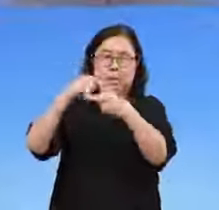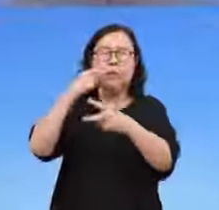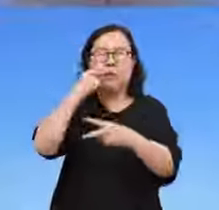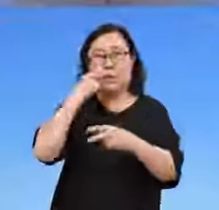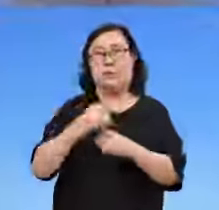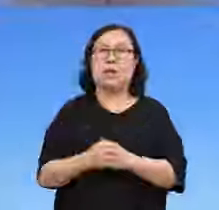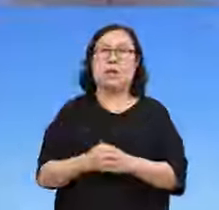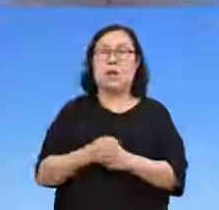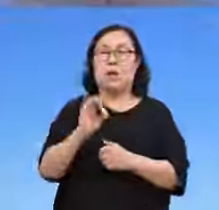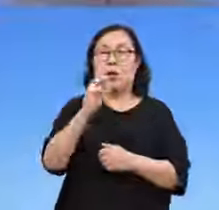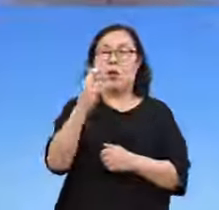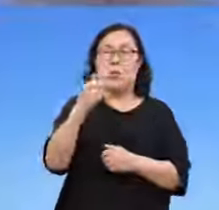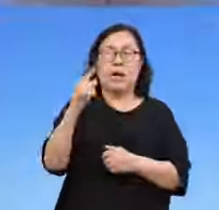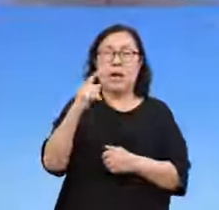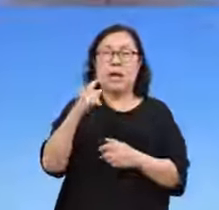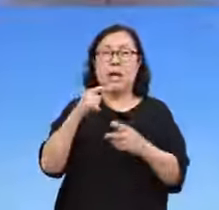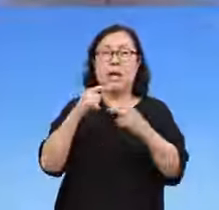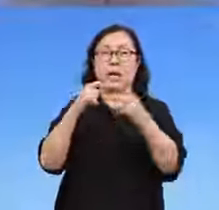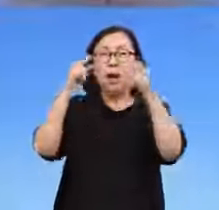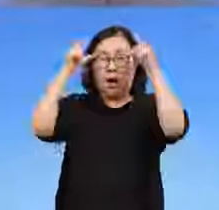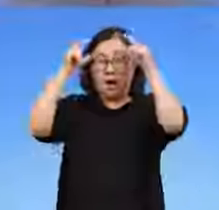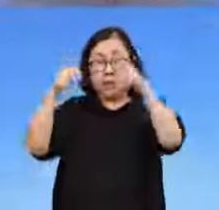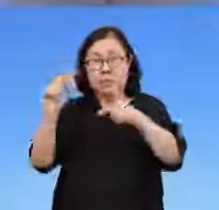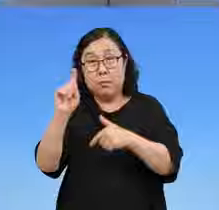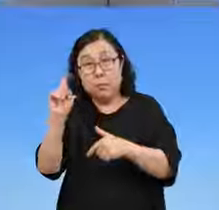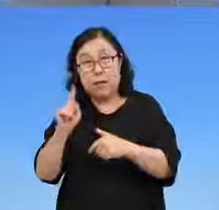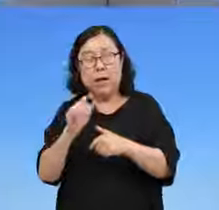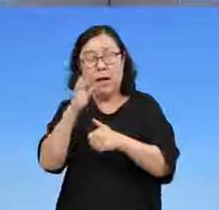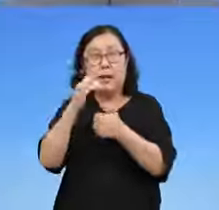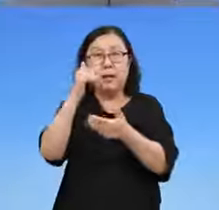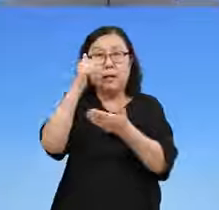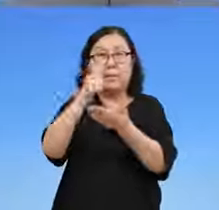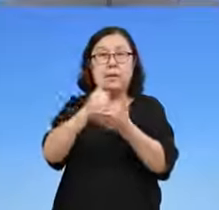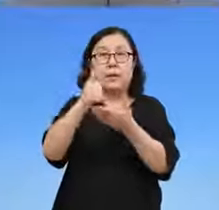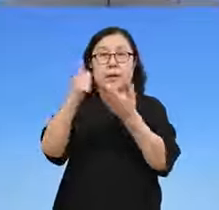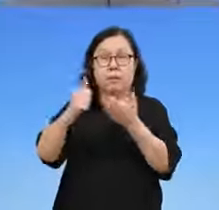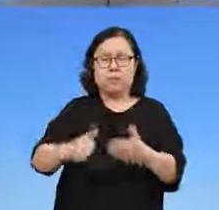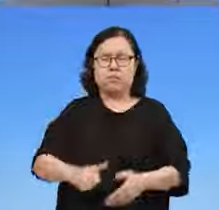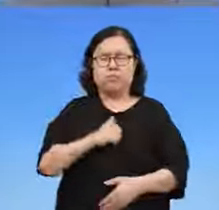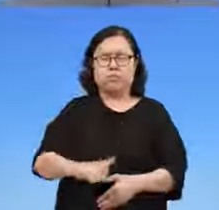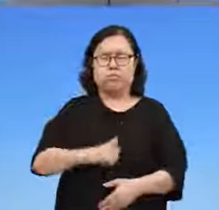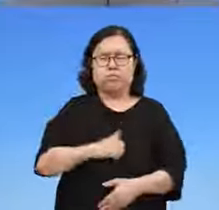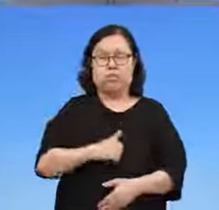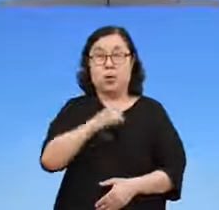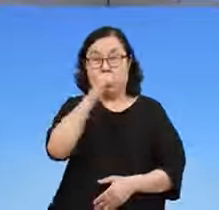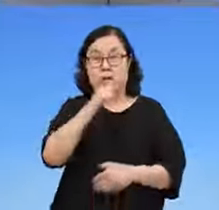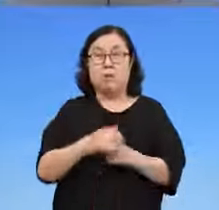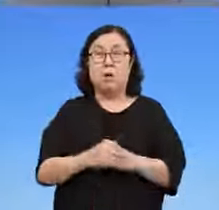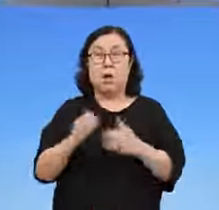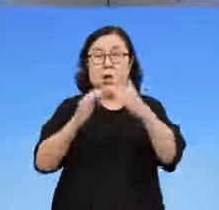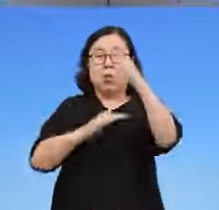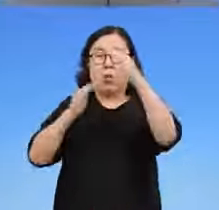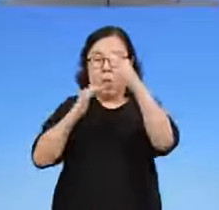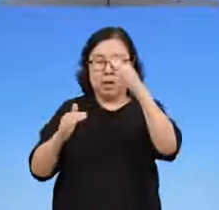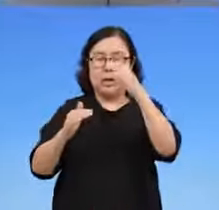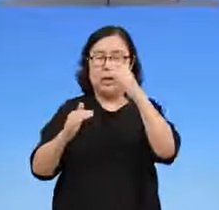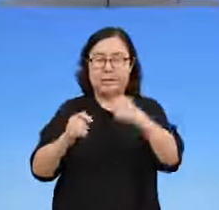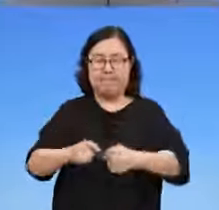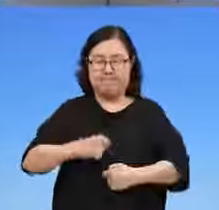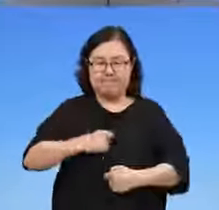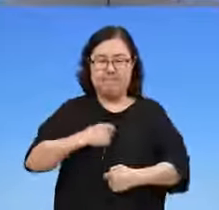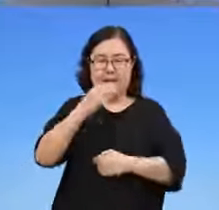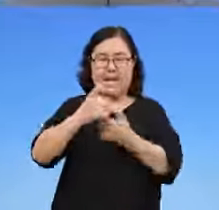요나가 가진 어리석음이 뭡니까? 지금 요나는 하나님께 사장에서 하나님께 썩내고 있습니다. 공의의